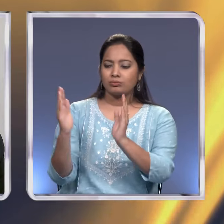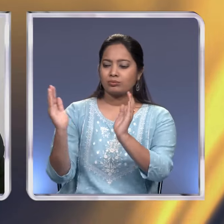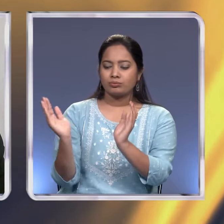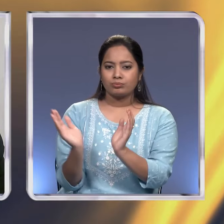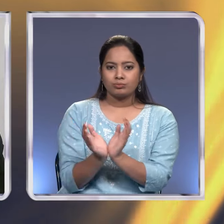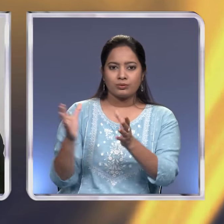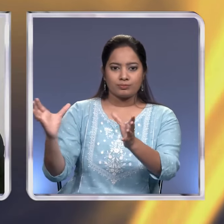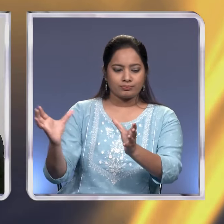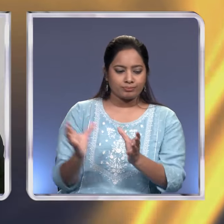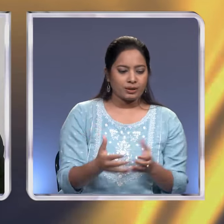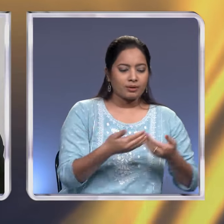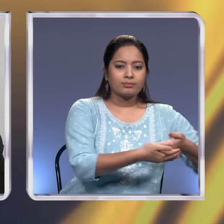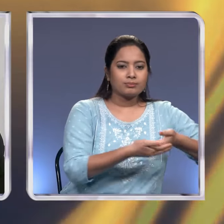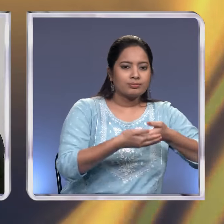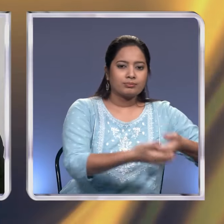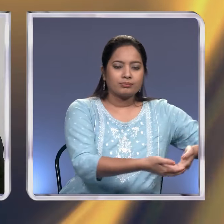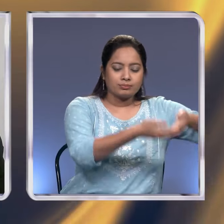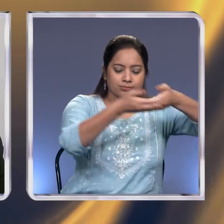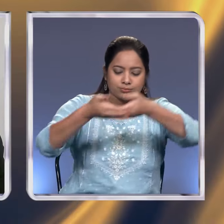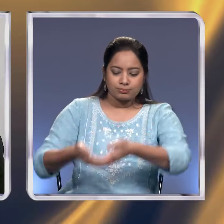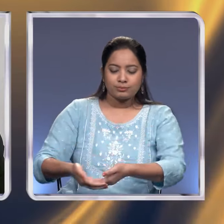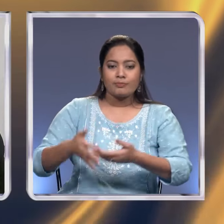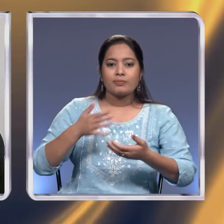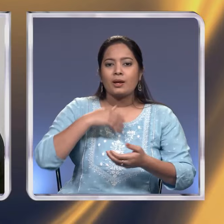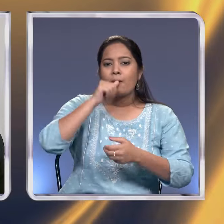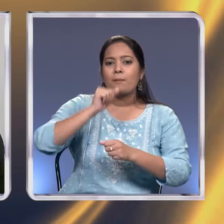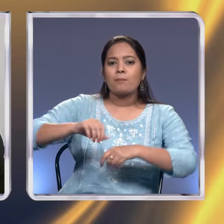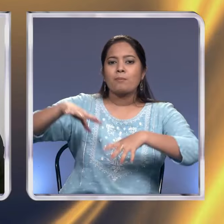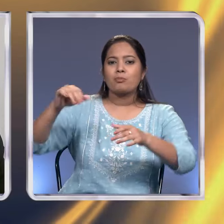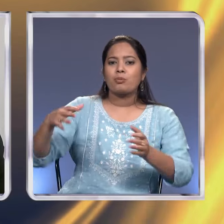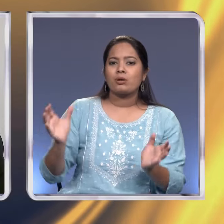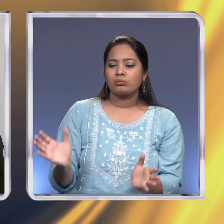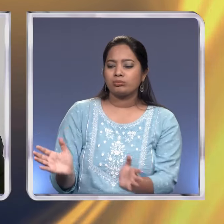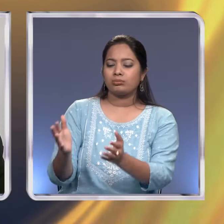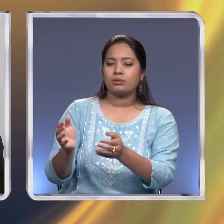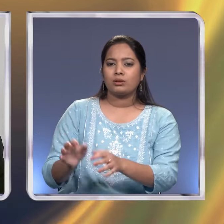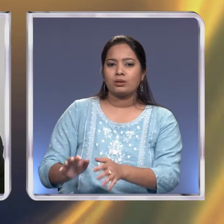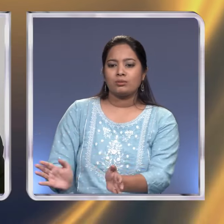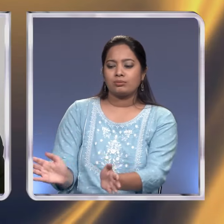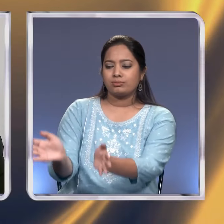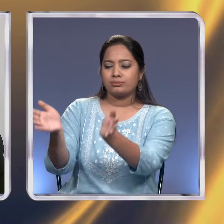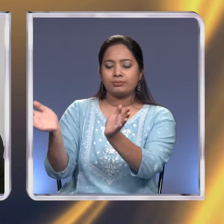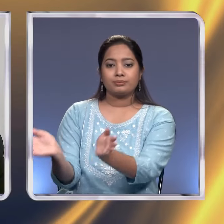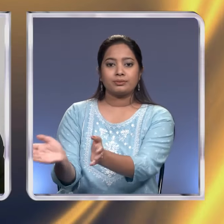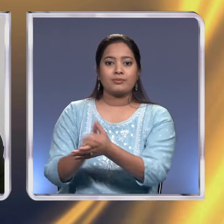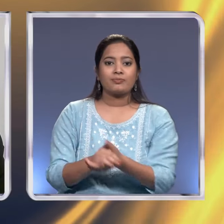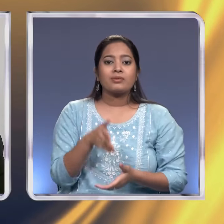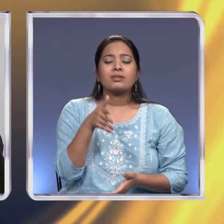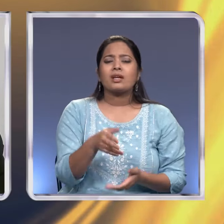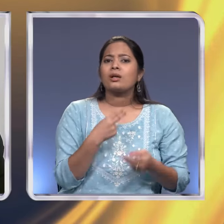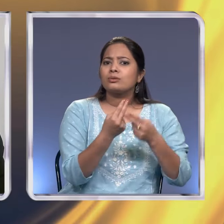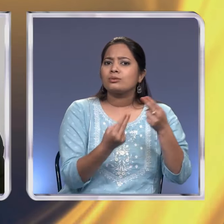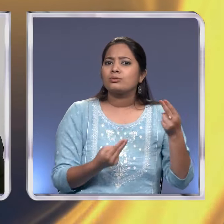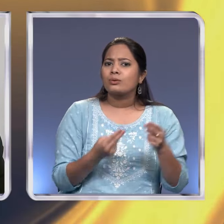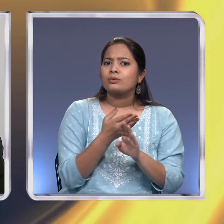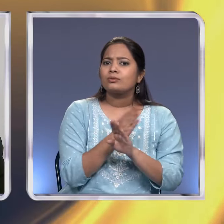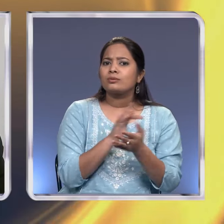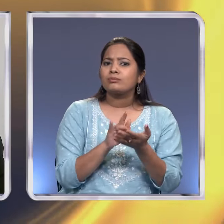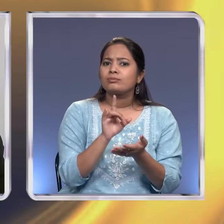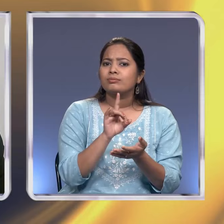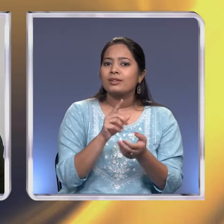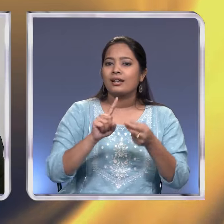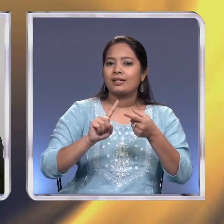एक समुन्द्र में बेच देते हैं। लेकिन आगे जाकर दोस्तों हम सुन जानते हैं ये कहानी जो है ये निर्गमन में लिखी हुई